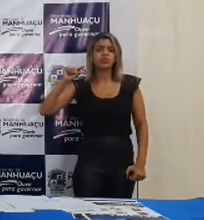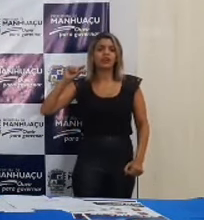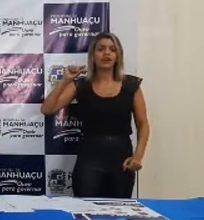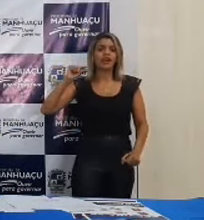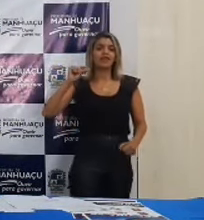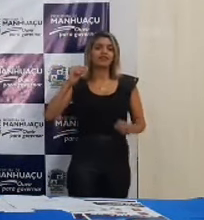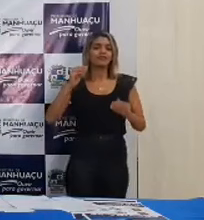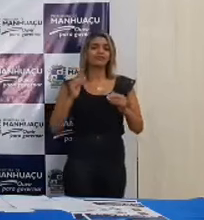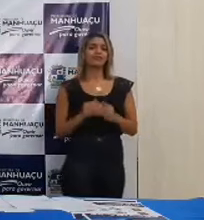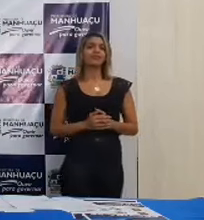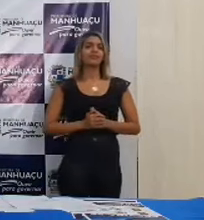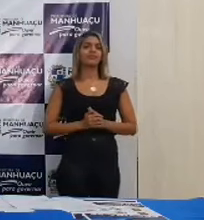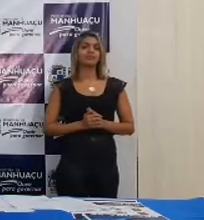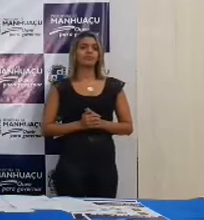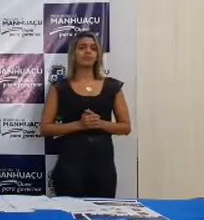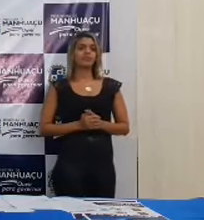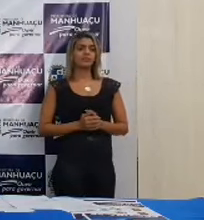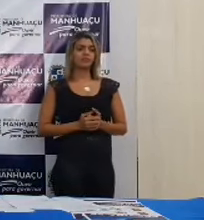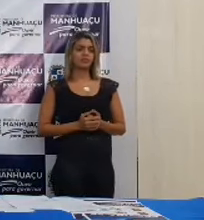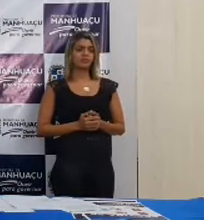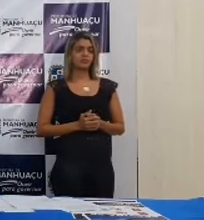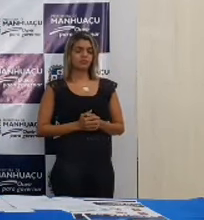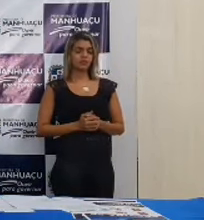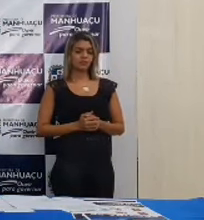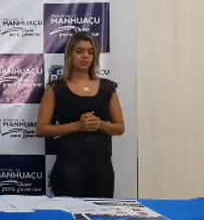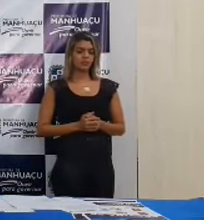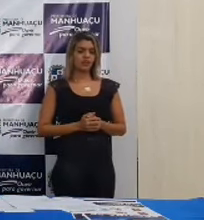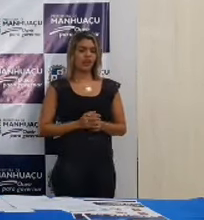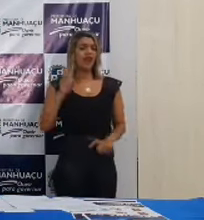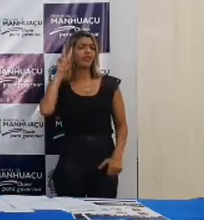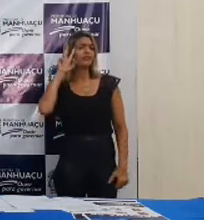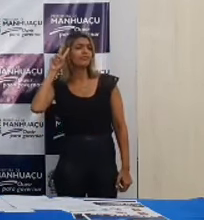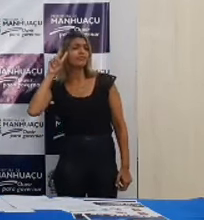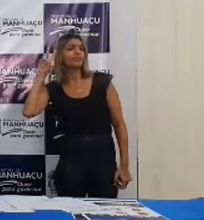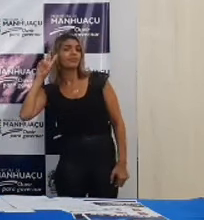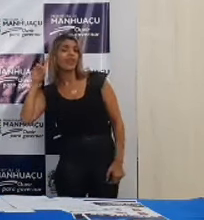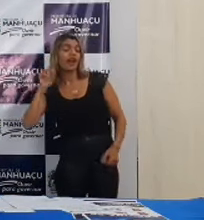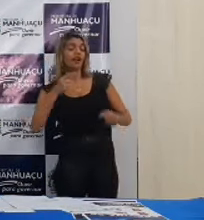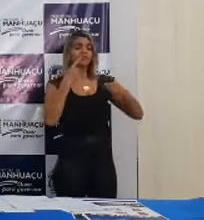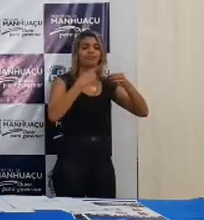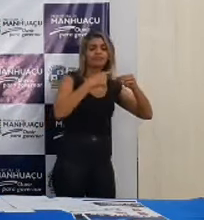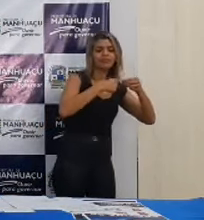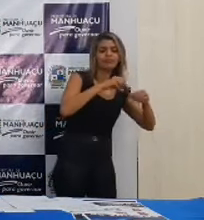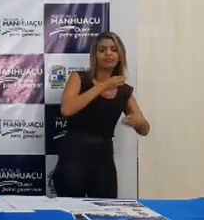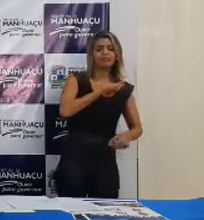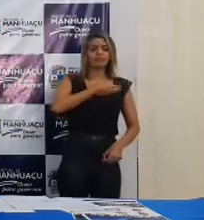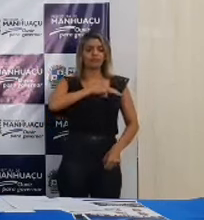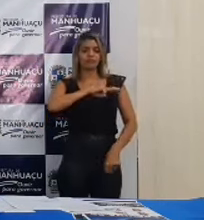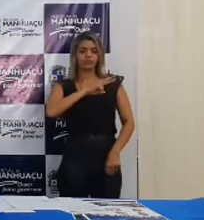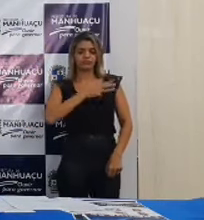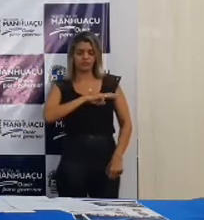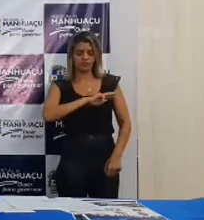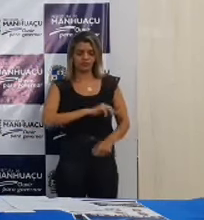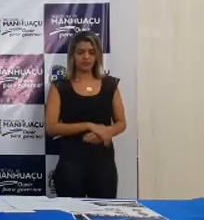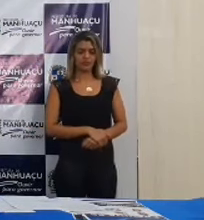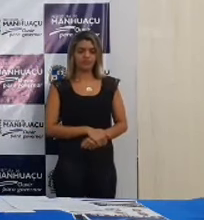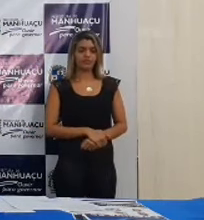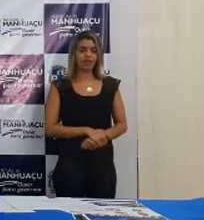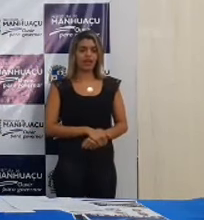contato, existe a contaminação por contato. E lembrando que é o seguinte, Manhuaçu é uma grande cidade, é um